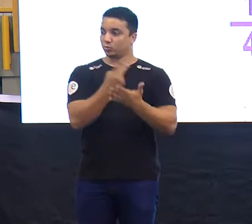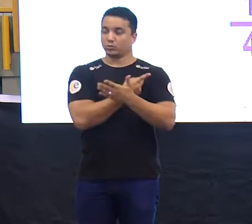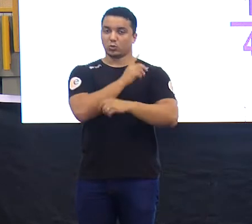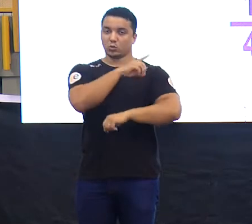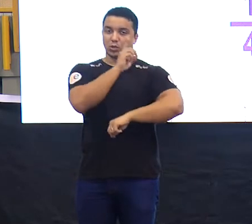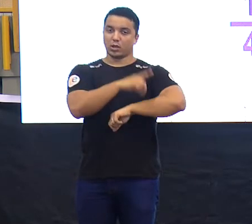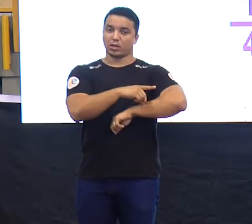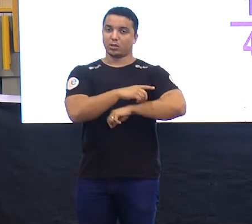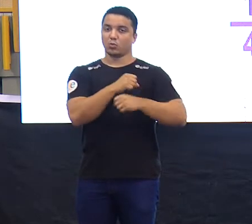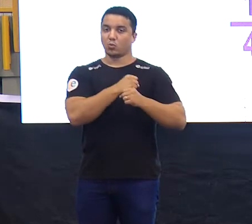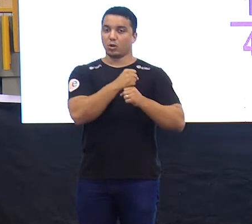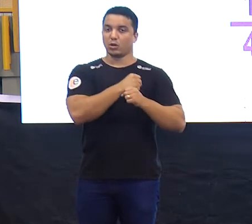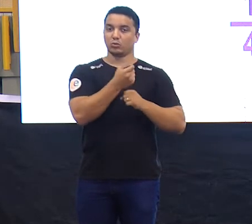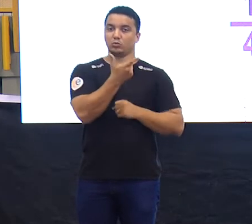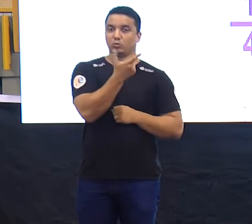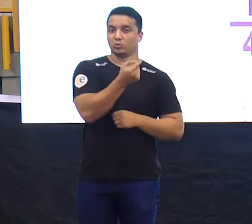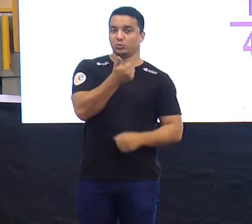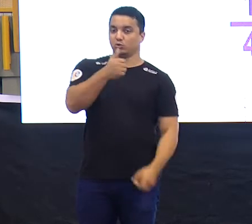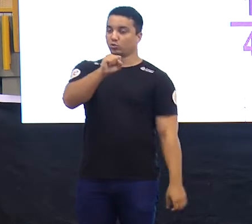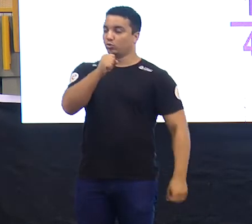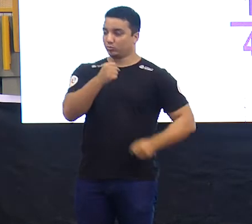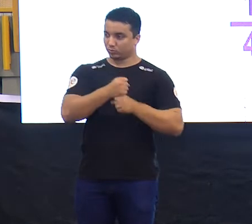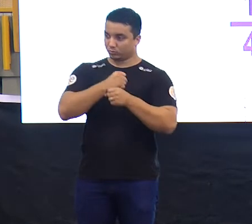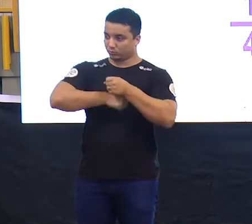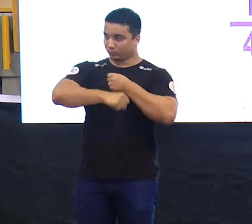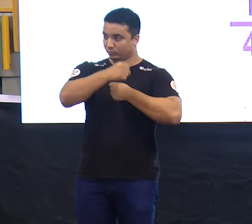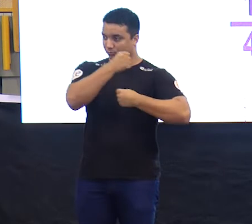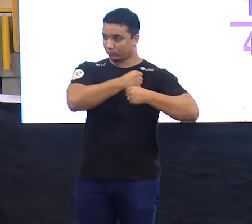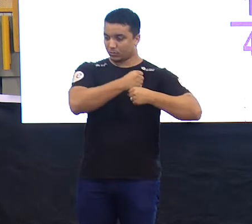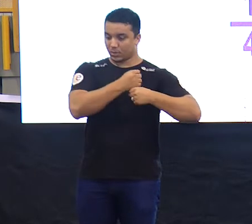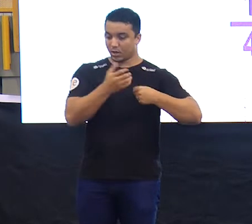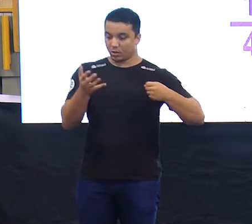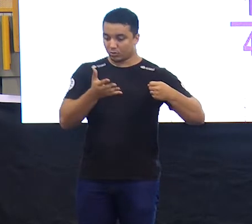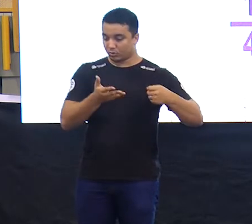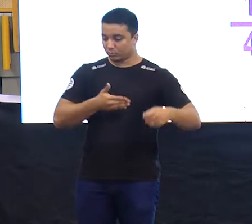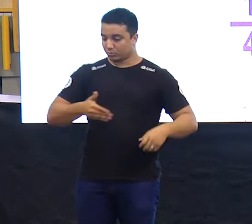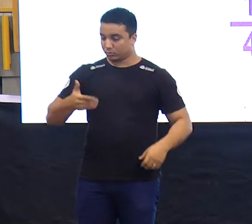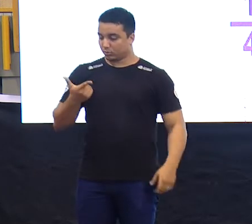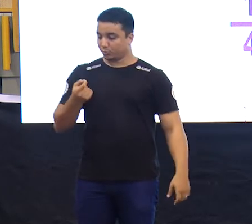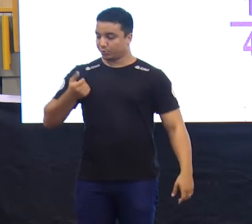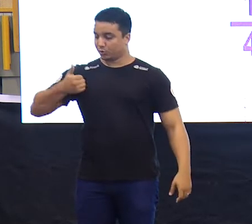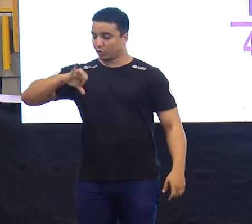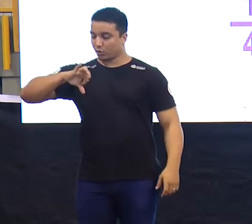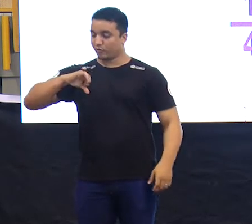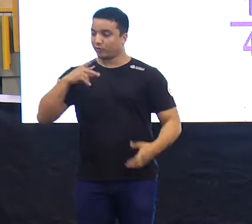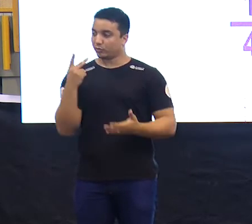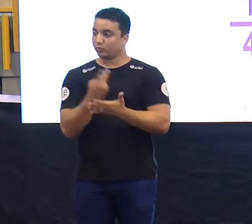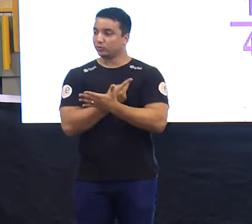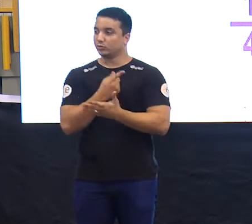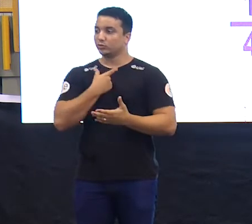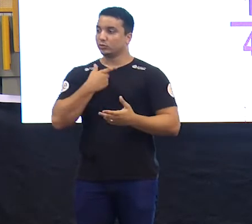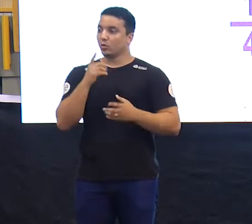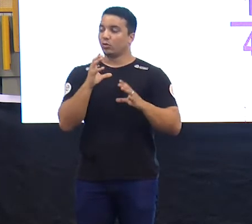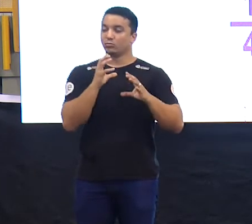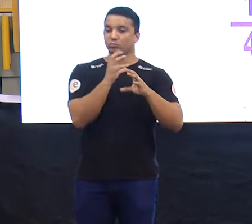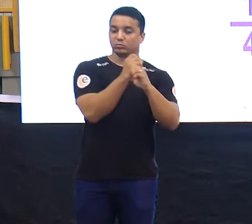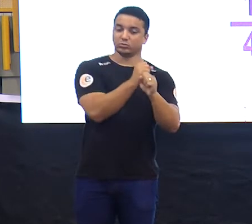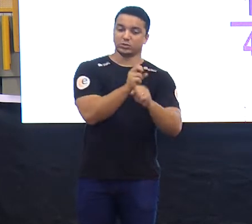no ano de 2018. E no ano de 2019 foram